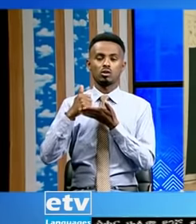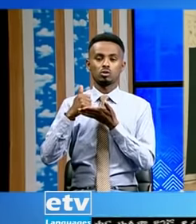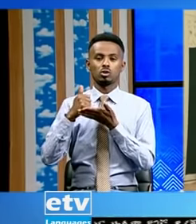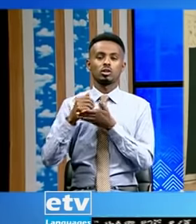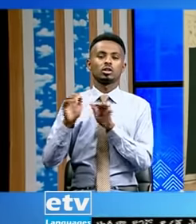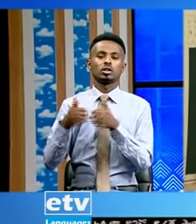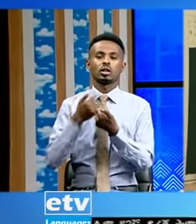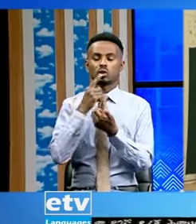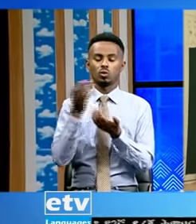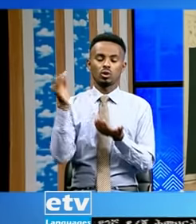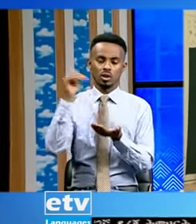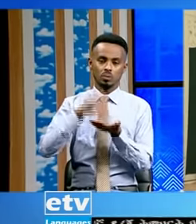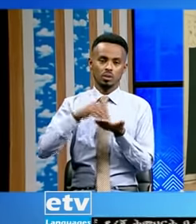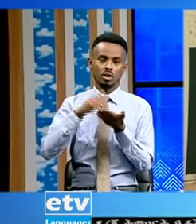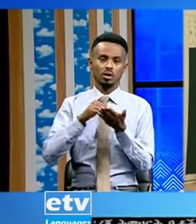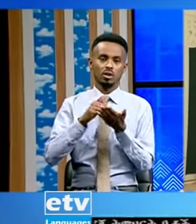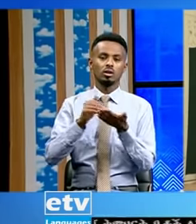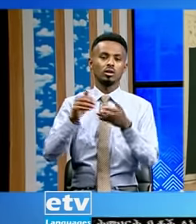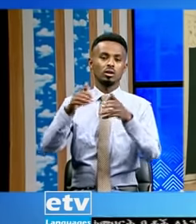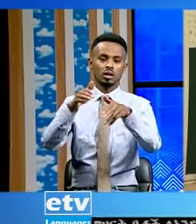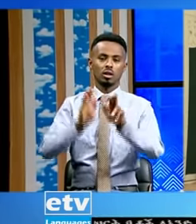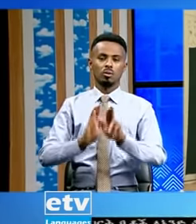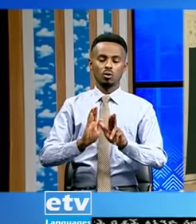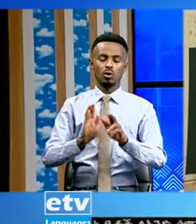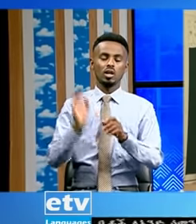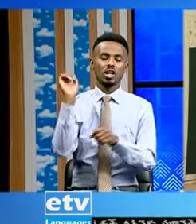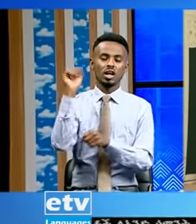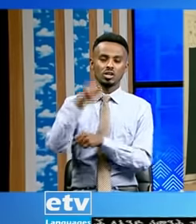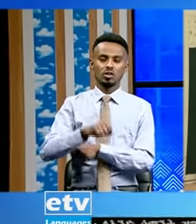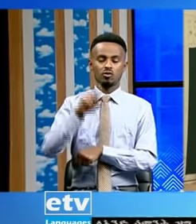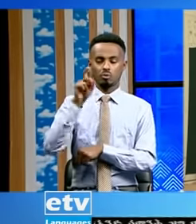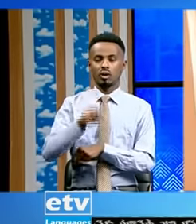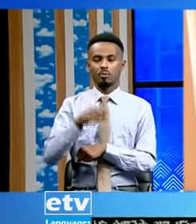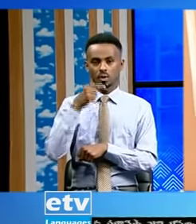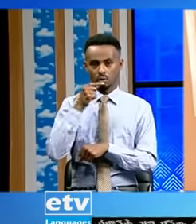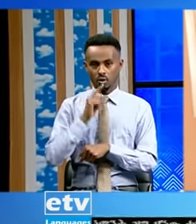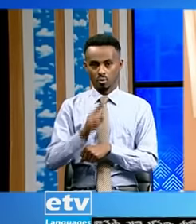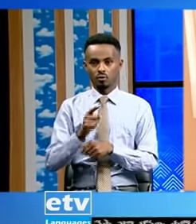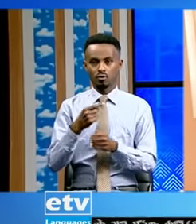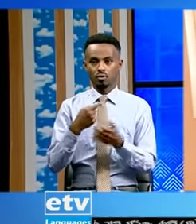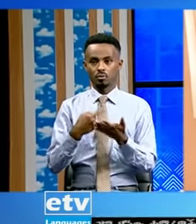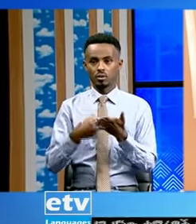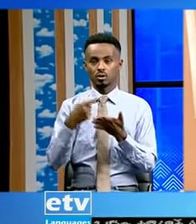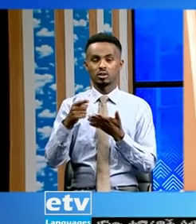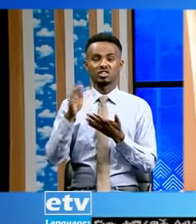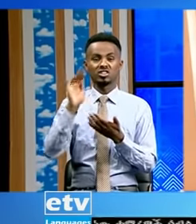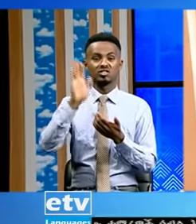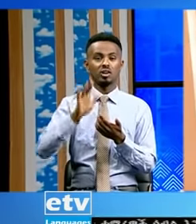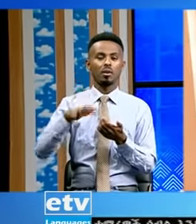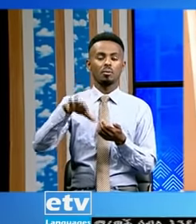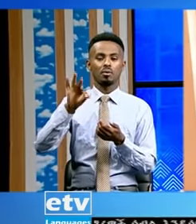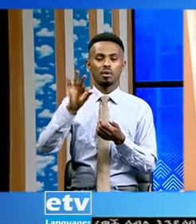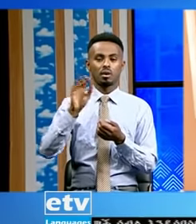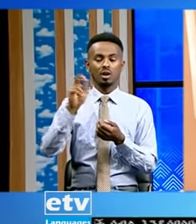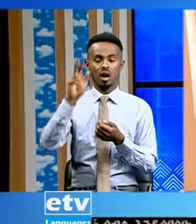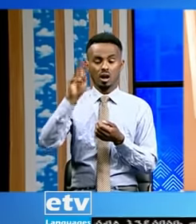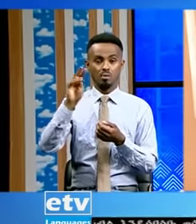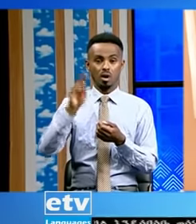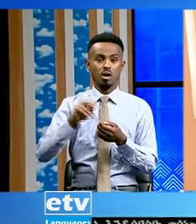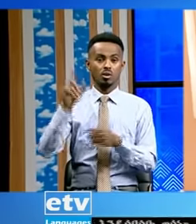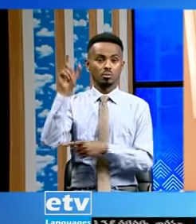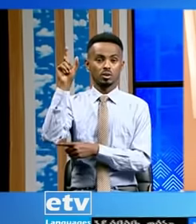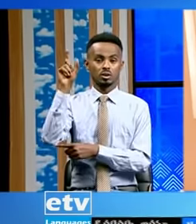ድሮ ደግመን ልንቀብረው ልናሸንፍ ይገባል የሚል ነው። በዚህ በጭፍራ በሚገኘው በራማ